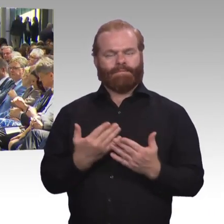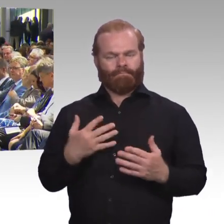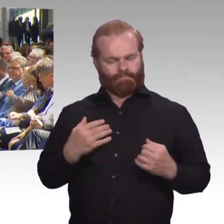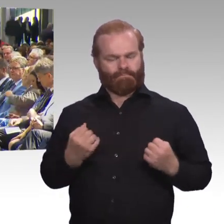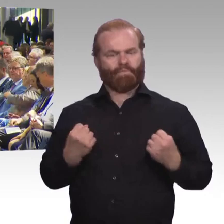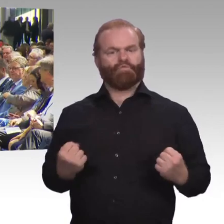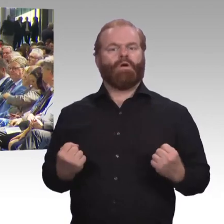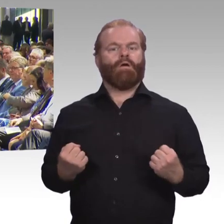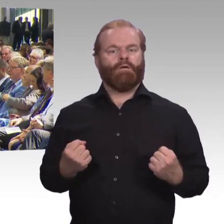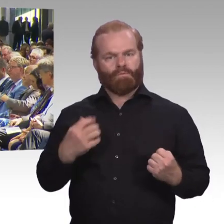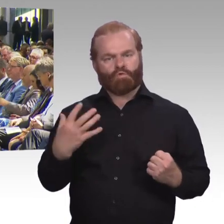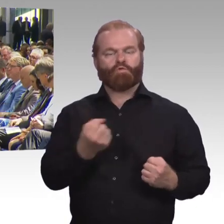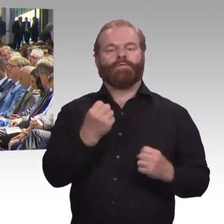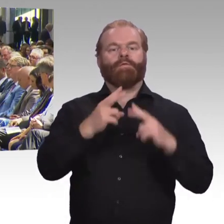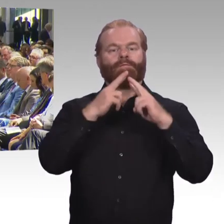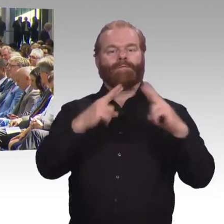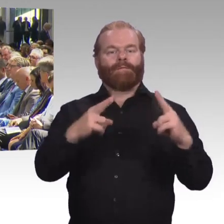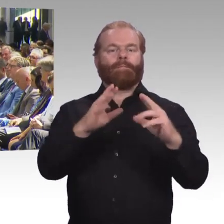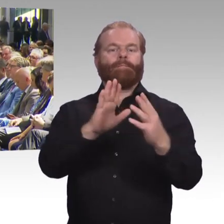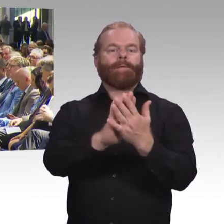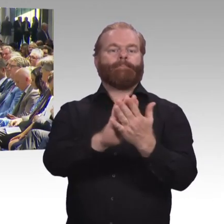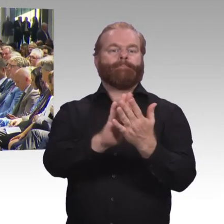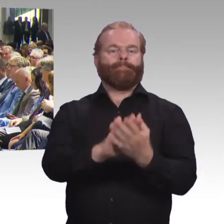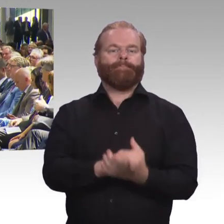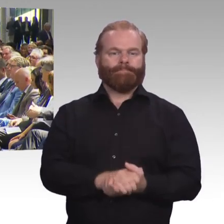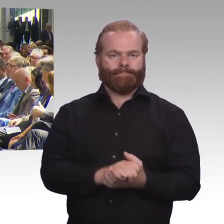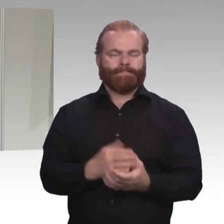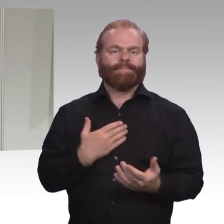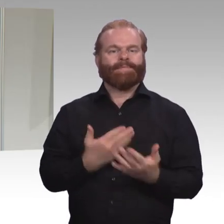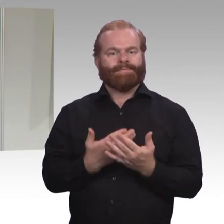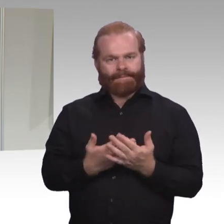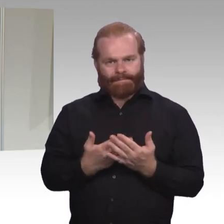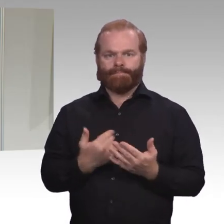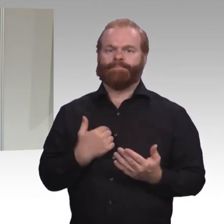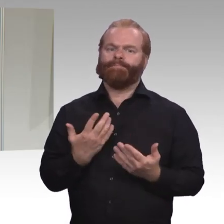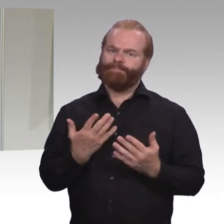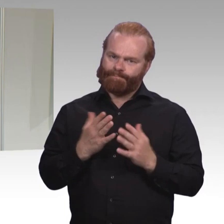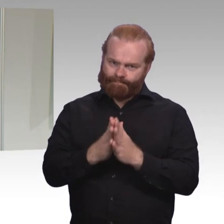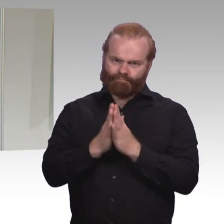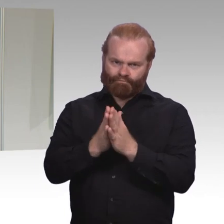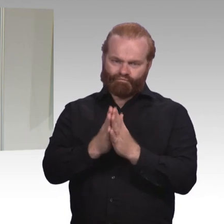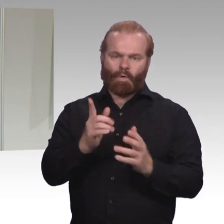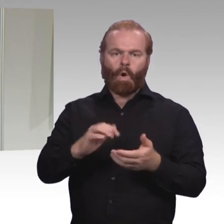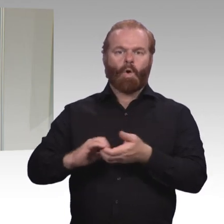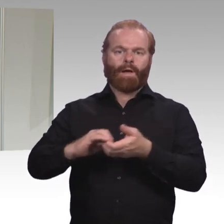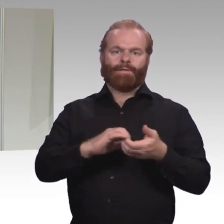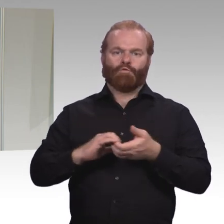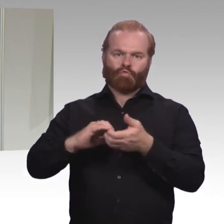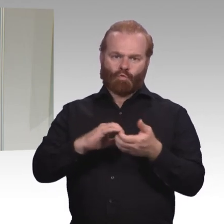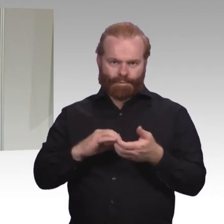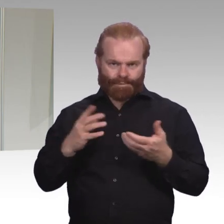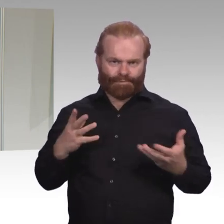Und deswegen rufe ich unserem Koalitionspartner zu, steht zu den Zusagen, die getroffen worden sind auf dem NATO-Gipfel in Wales. Es war